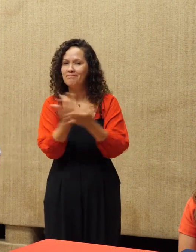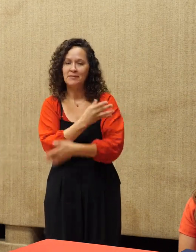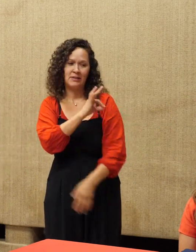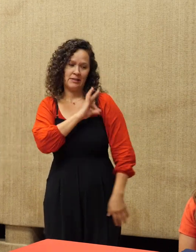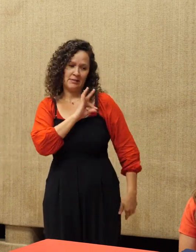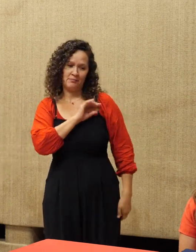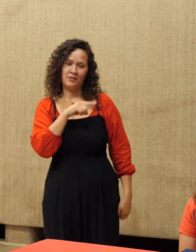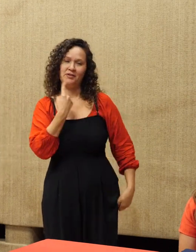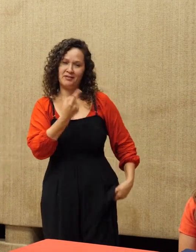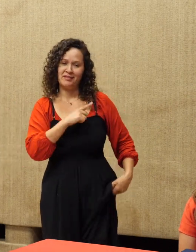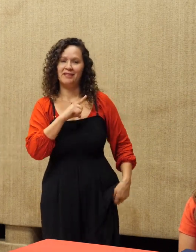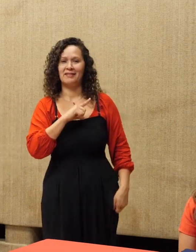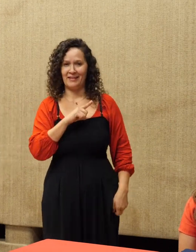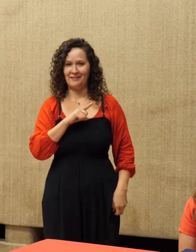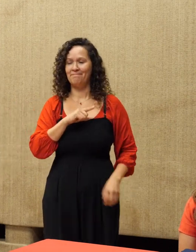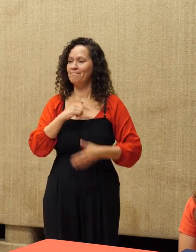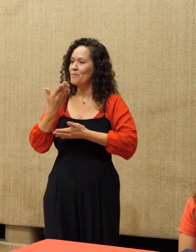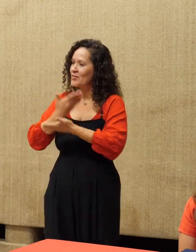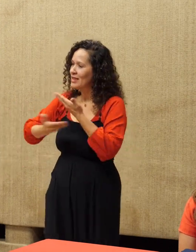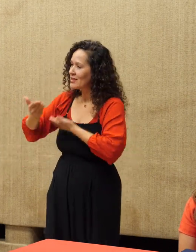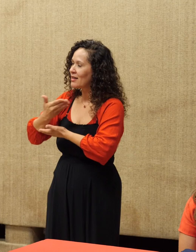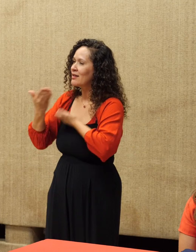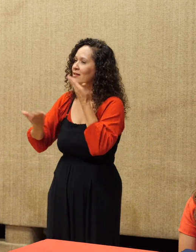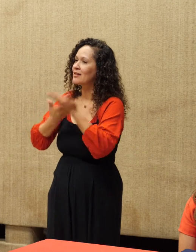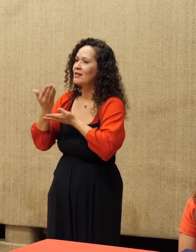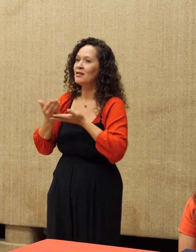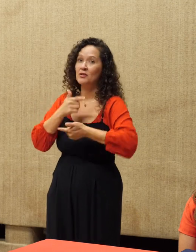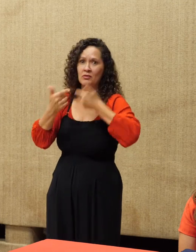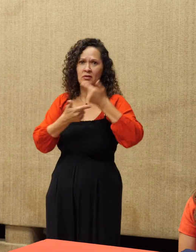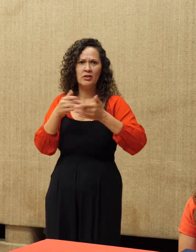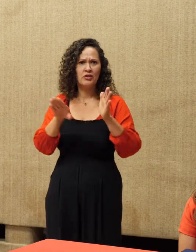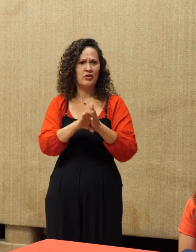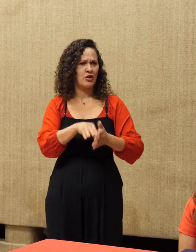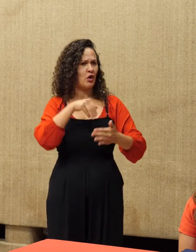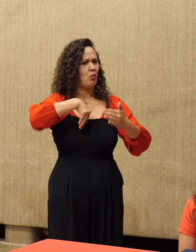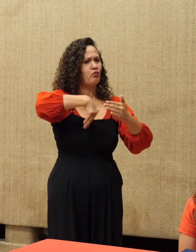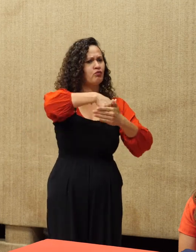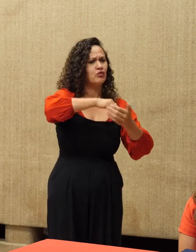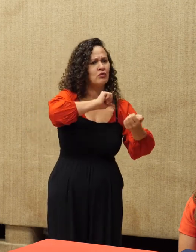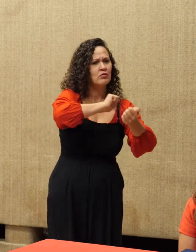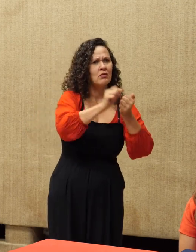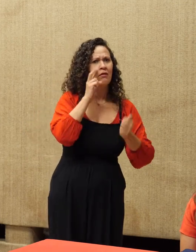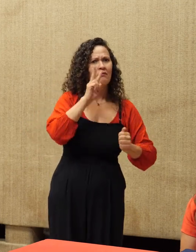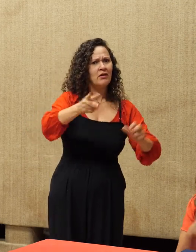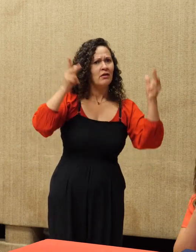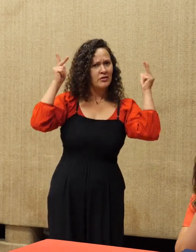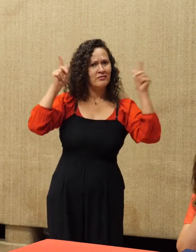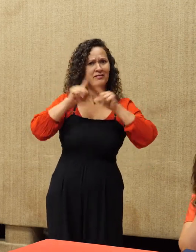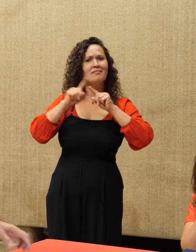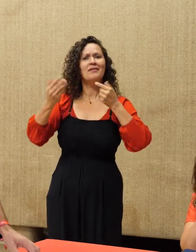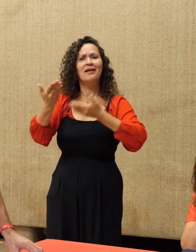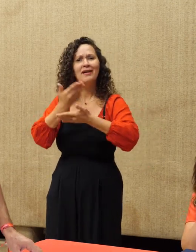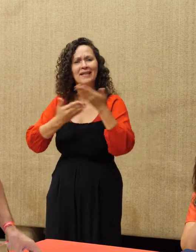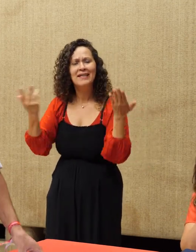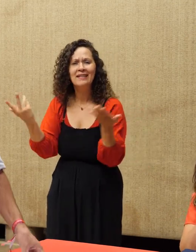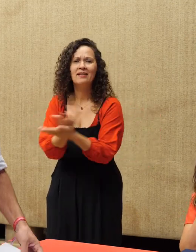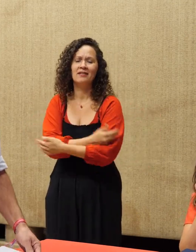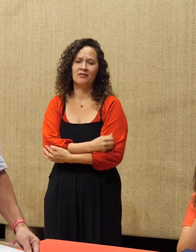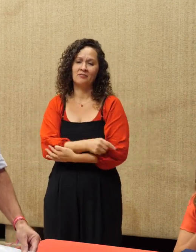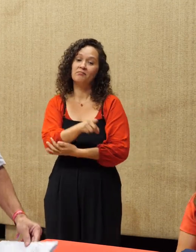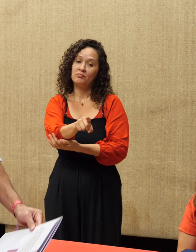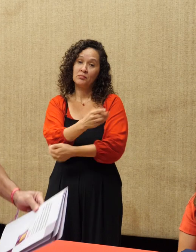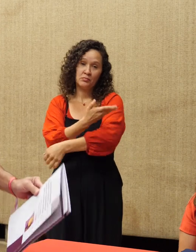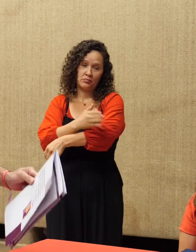que a nossa polícia trata os trabalhadores, né, que vão para o estádio se divertir e que, portanto, são tratados dessa forma. Então, esse